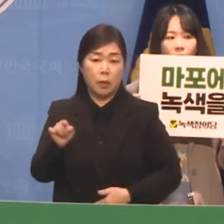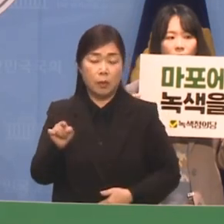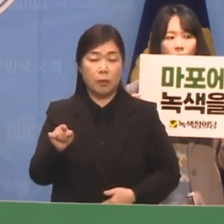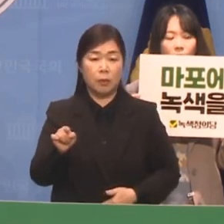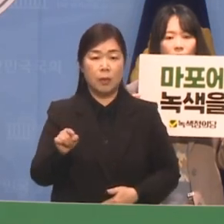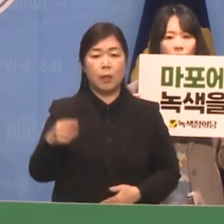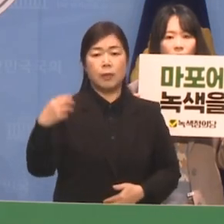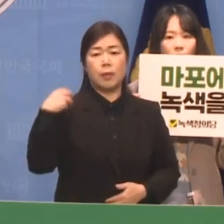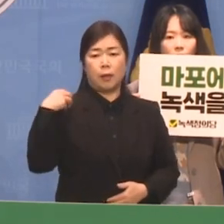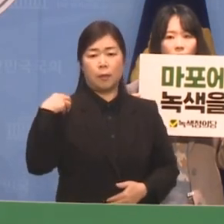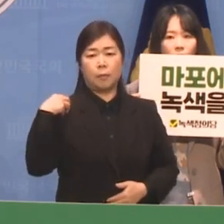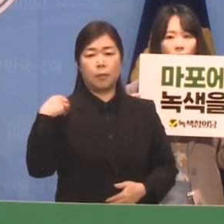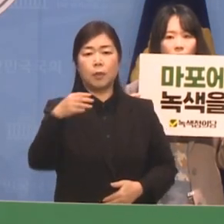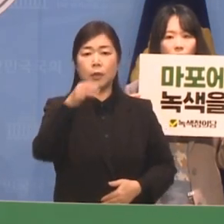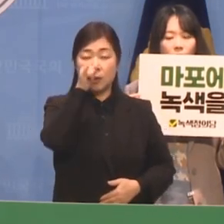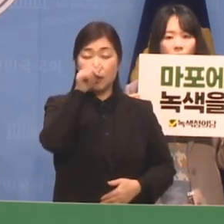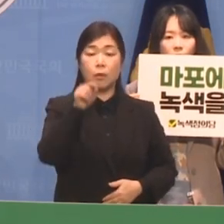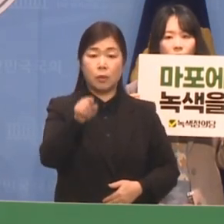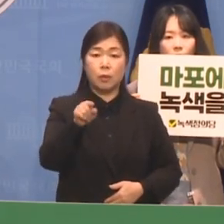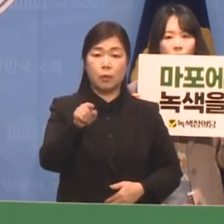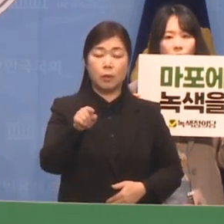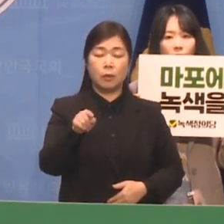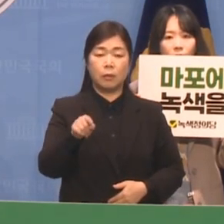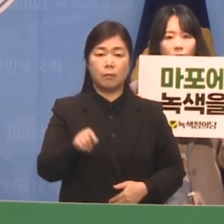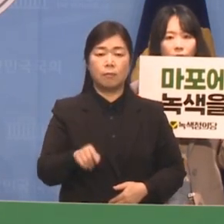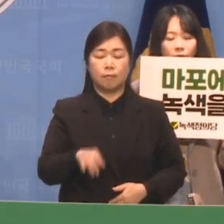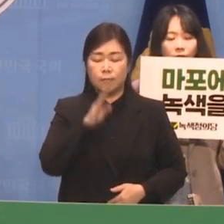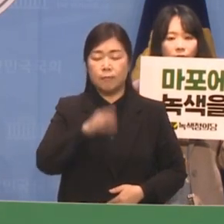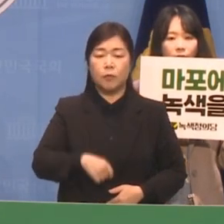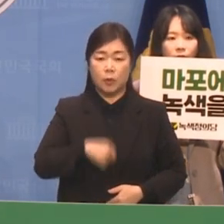책임으로부터 자유로울 수 없다는 사실을 인정합시다.